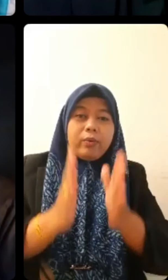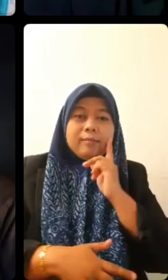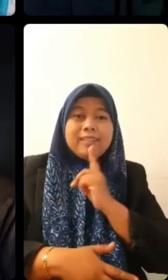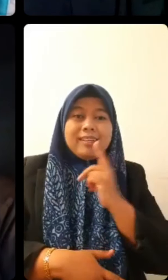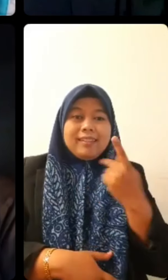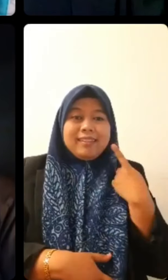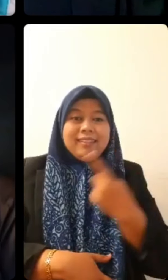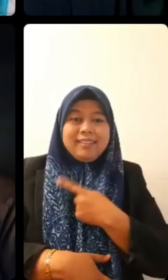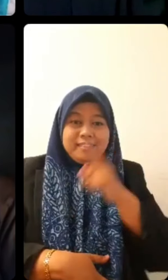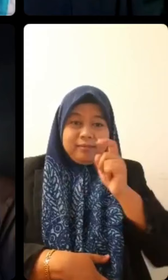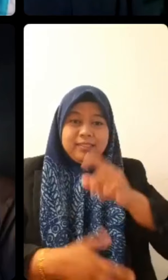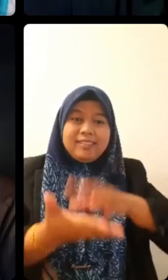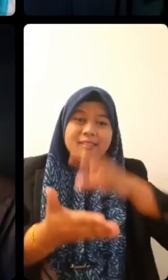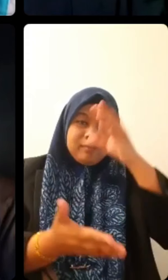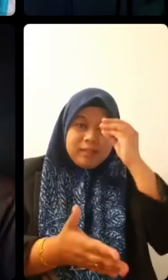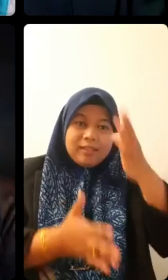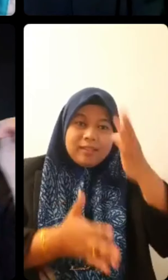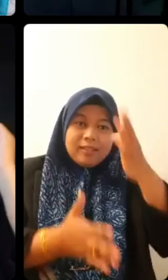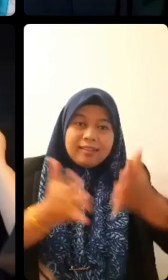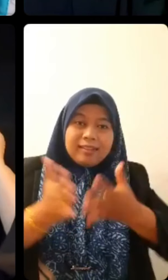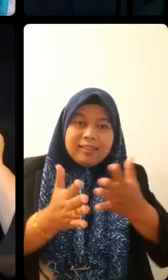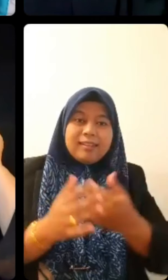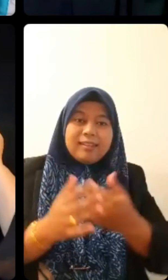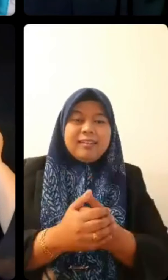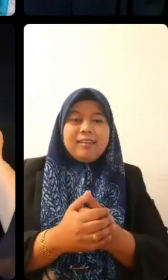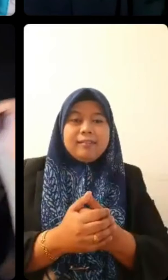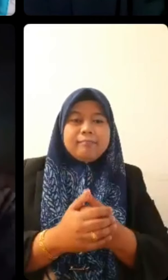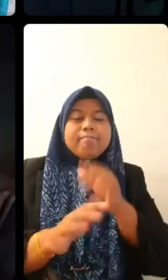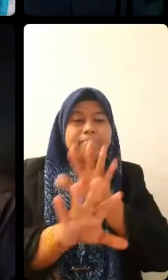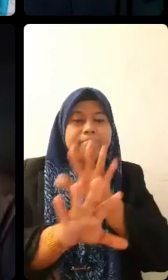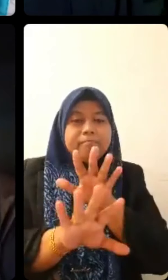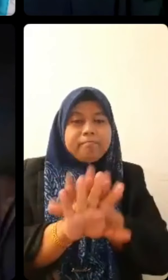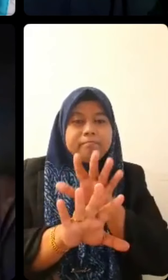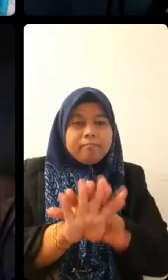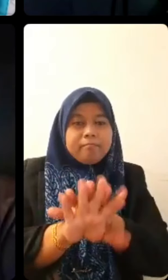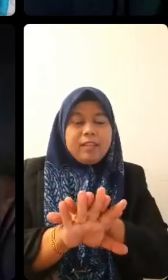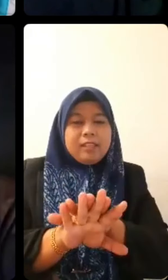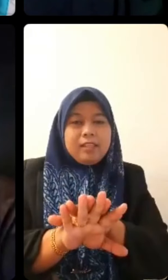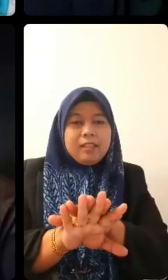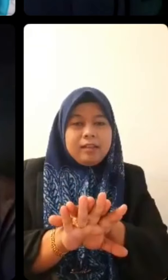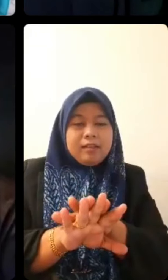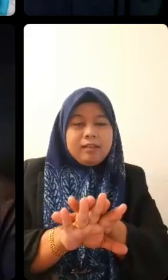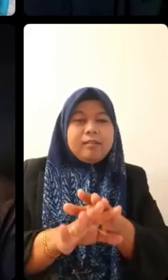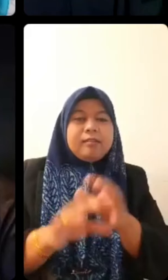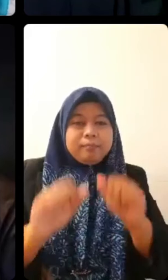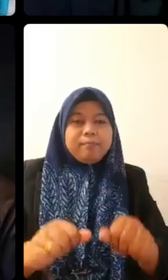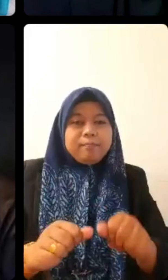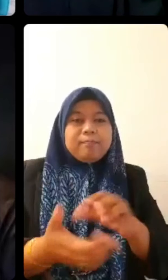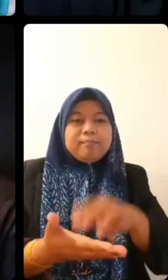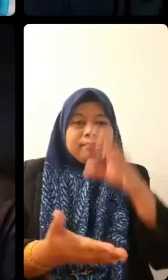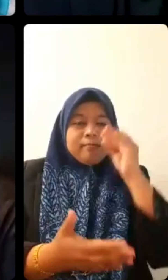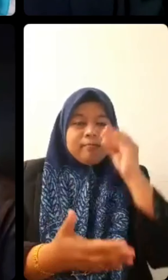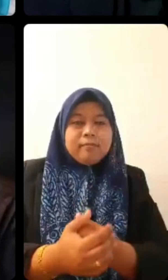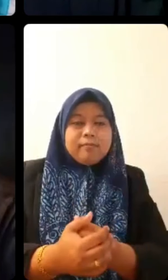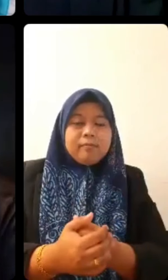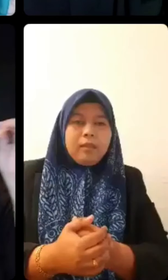isyarat. Kat mana? Dia banyak sebenarnya. Banyak. Okay. Okay, satu lagi ingin saya tekankan supaya